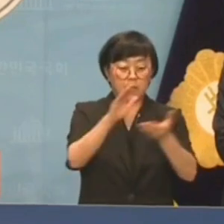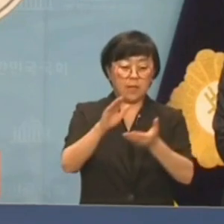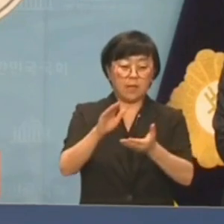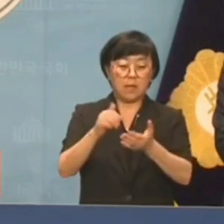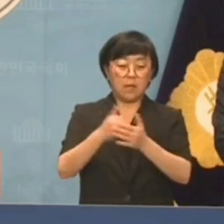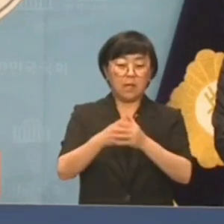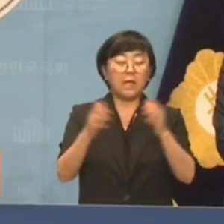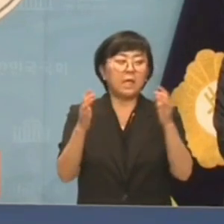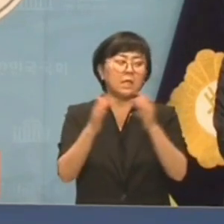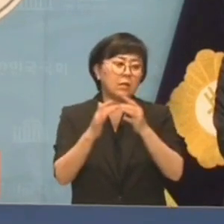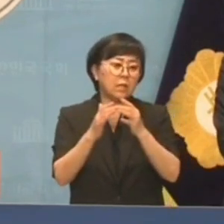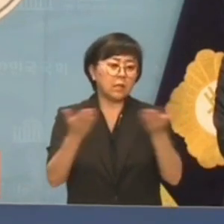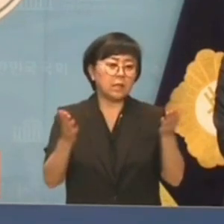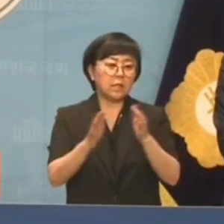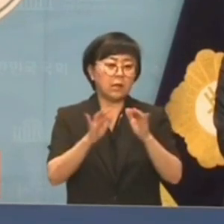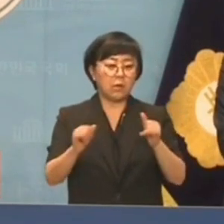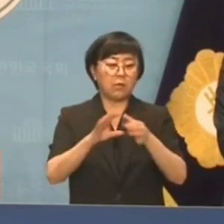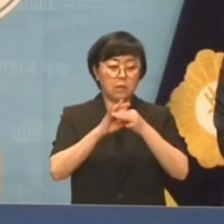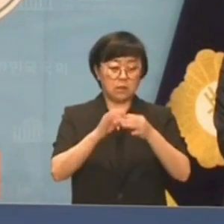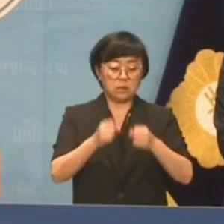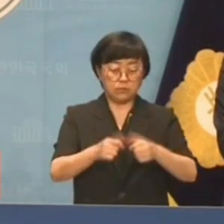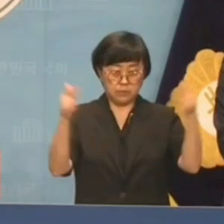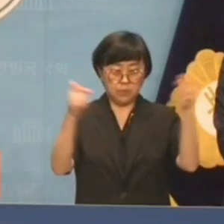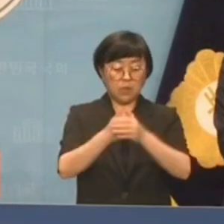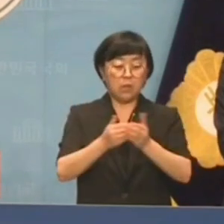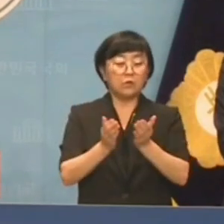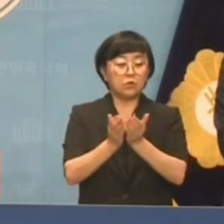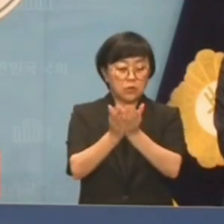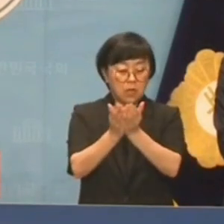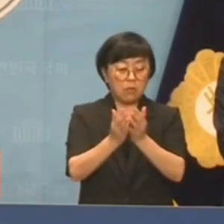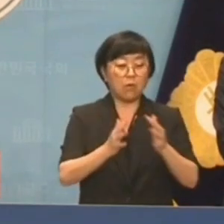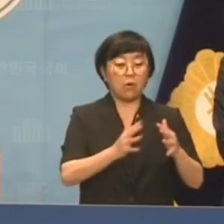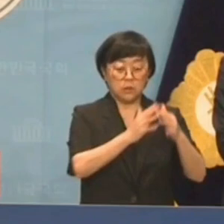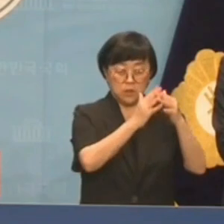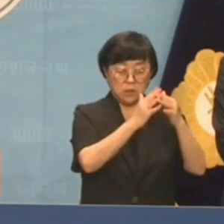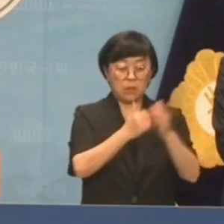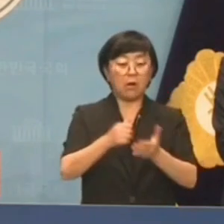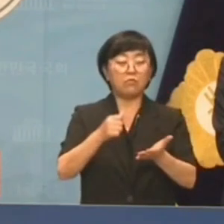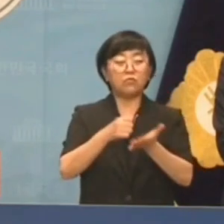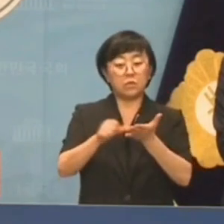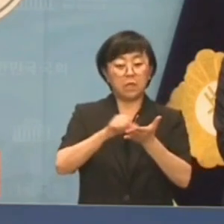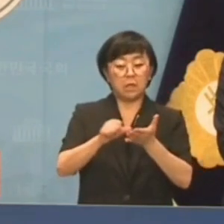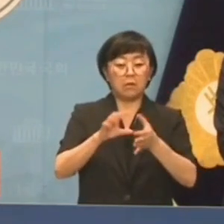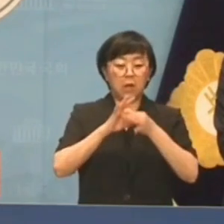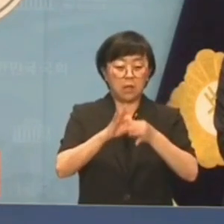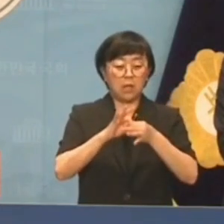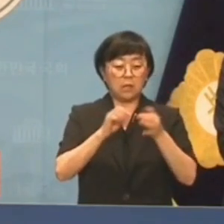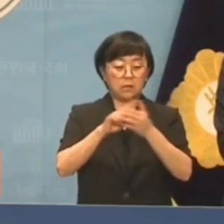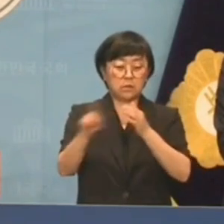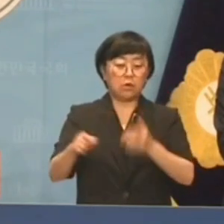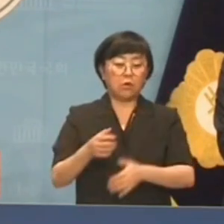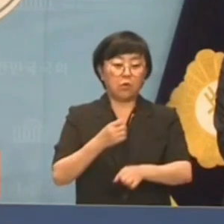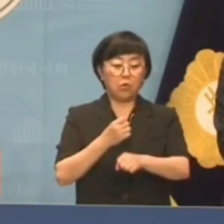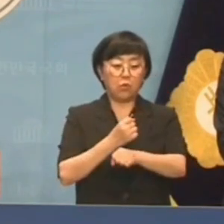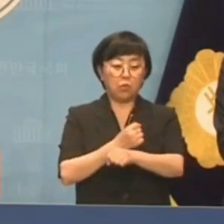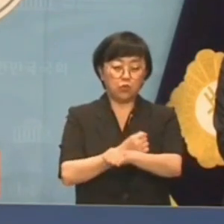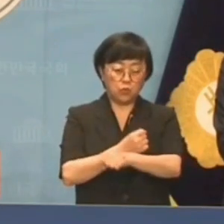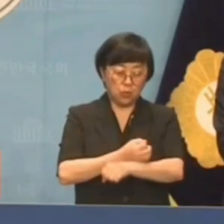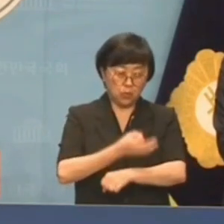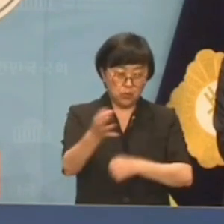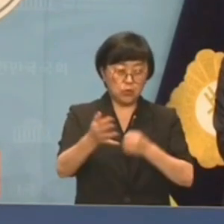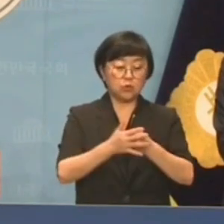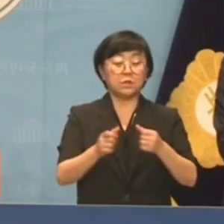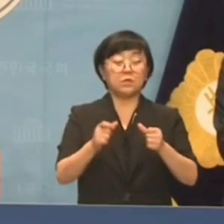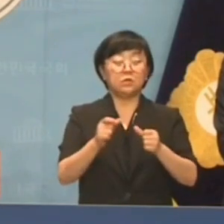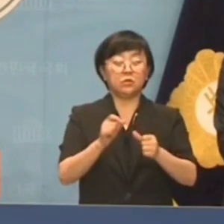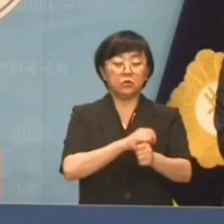등 플랫폼 종사자가 급증하고 조선산업, 건설산업에서도 물량에 따라 보수를 지급하는 특고노동자가